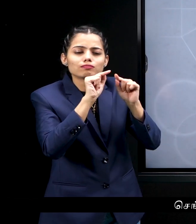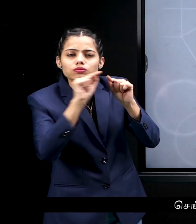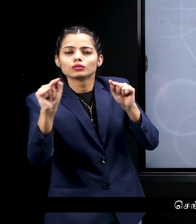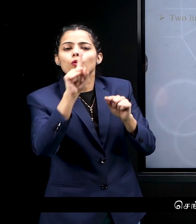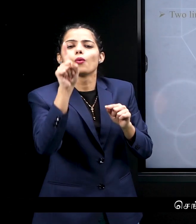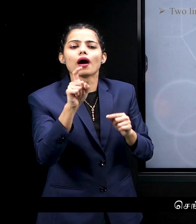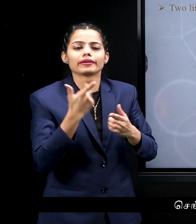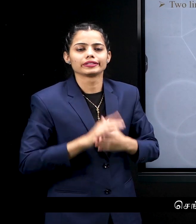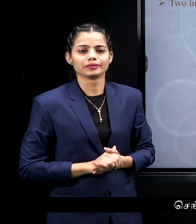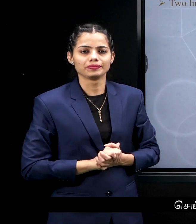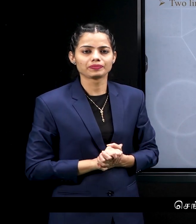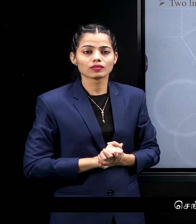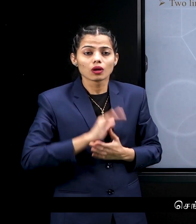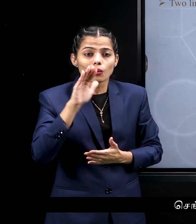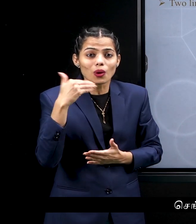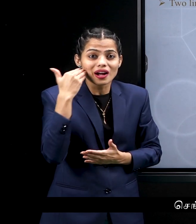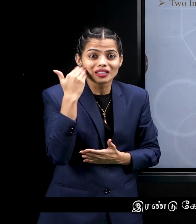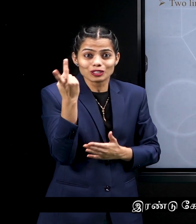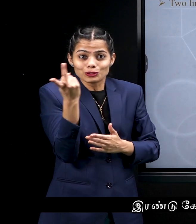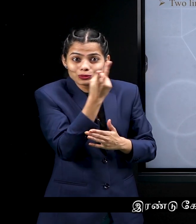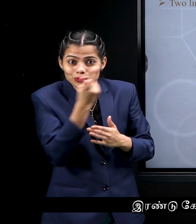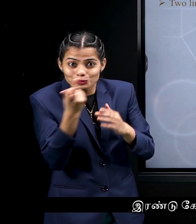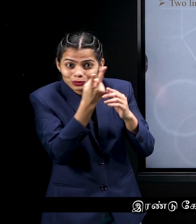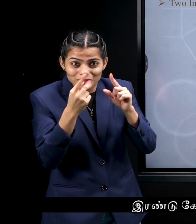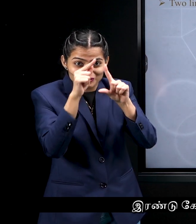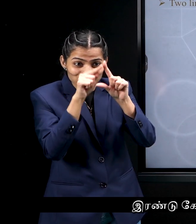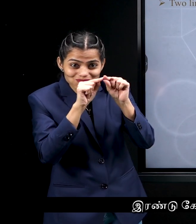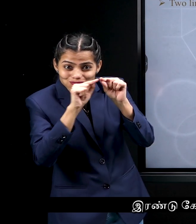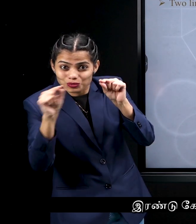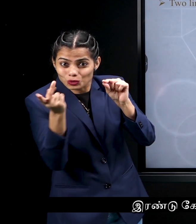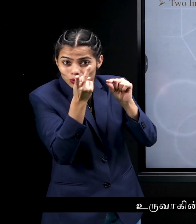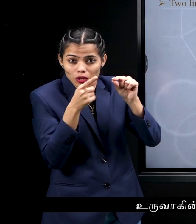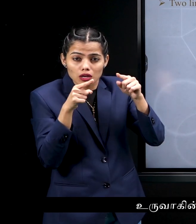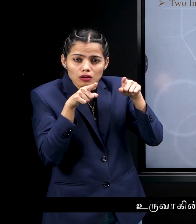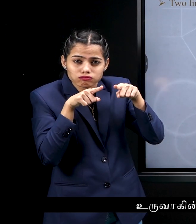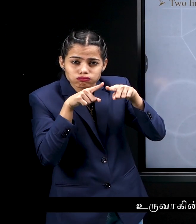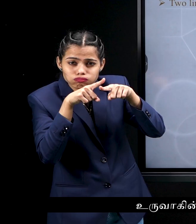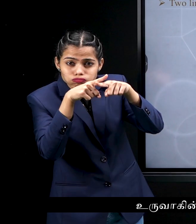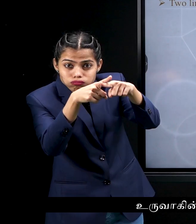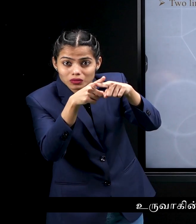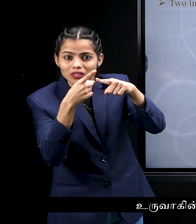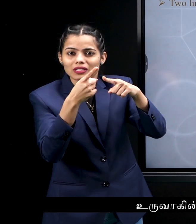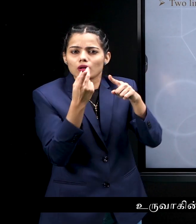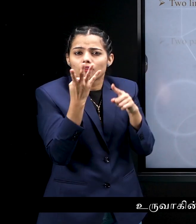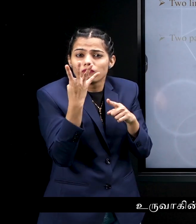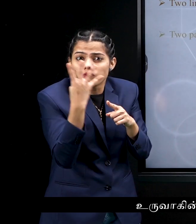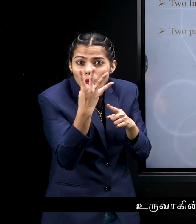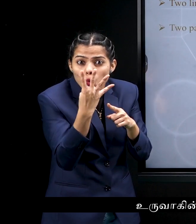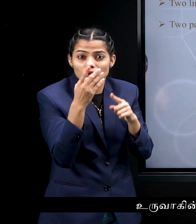செங்குத்து கோணங்கள் என்றால் என்ன? இரண்டு கோடுகள் வெட்டும்போது நான்கு கோணங்கள் உருவாகின்றன. இரண்டு ஜோடி